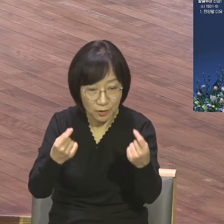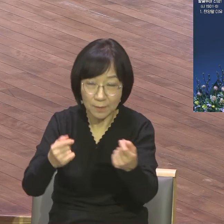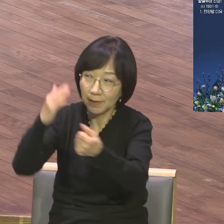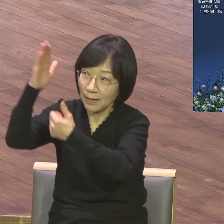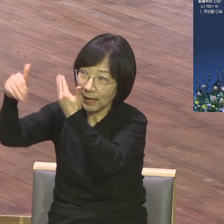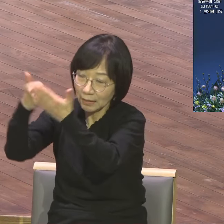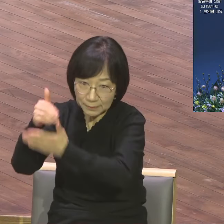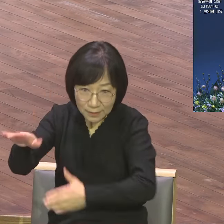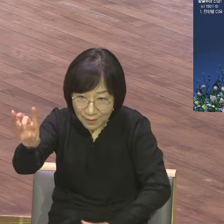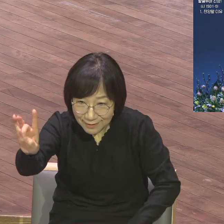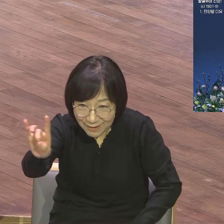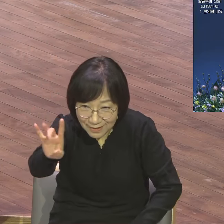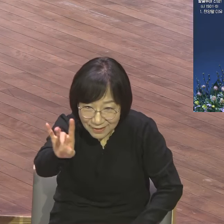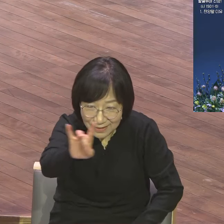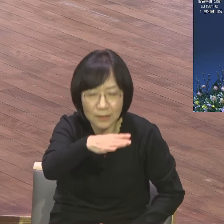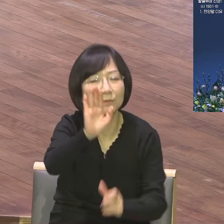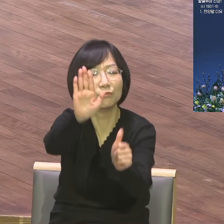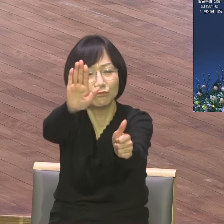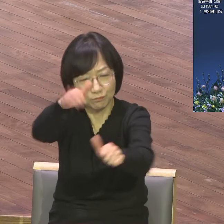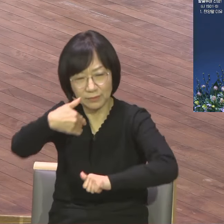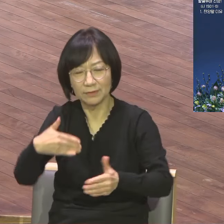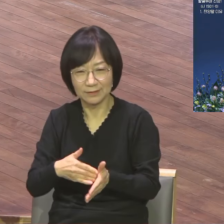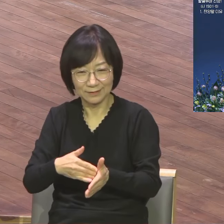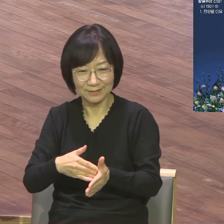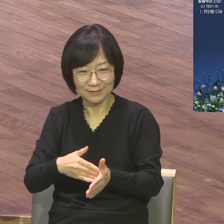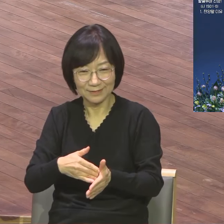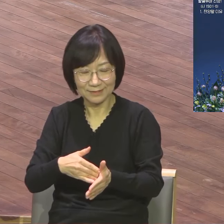바랍니다. 하나님이 나를 부르셨다.